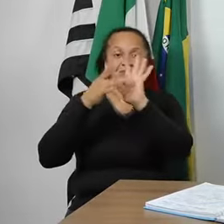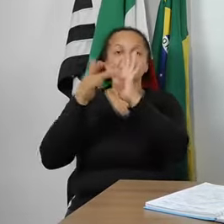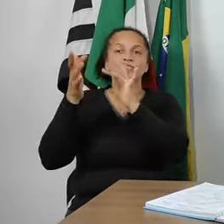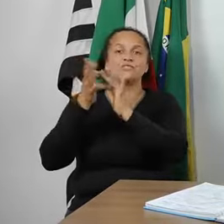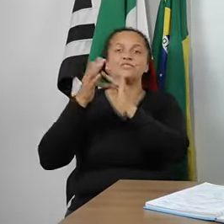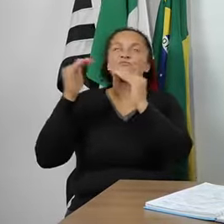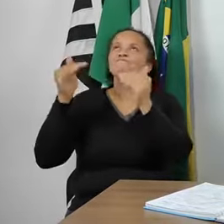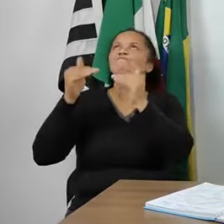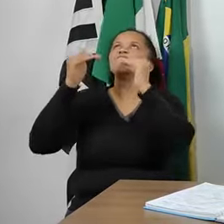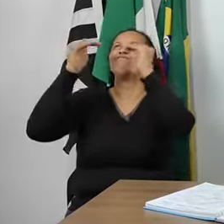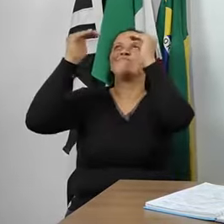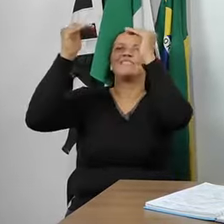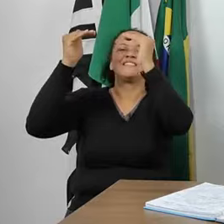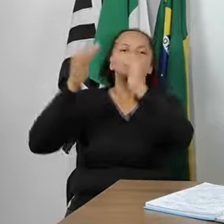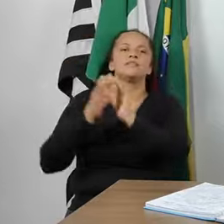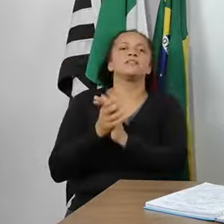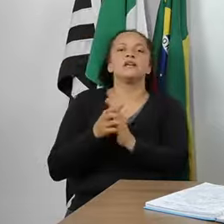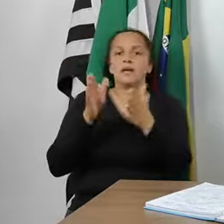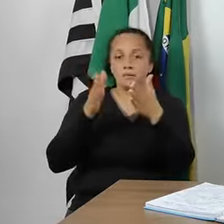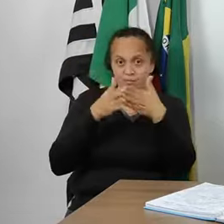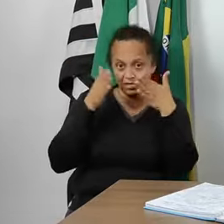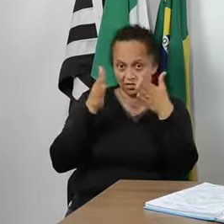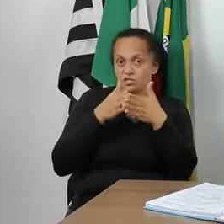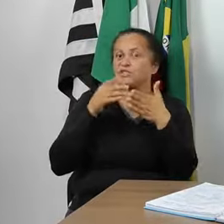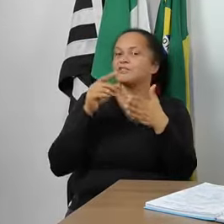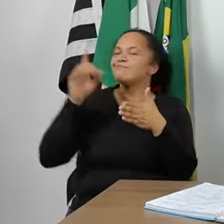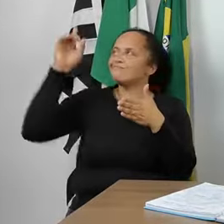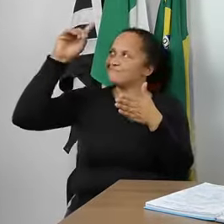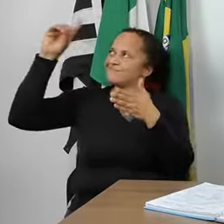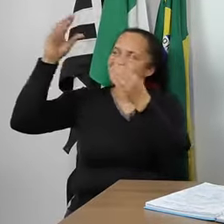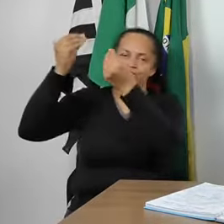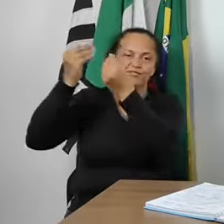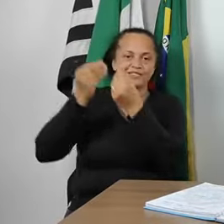pedi e dar-se-vos-á, buscai e acharei,